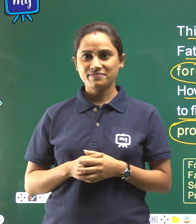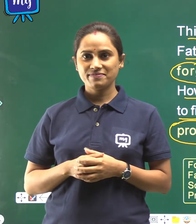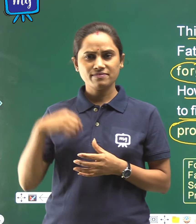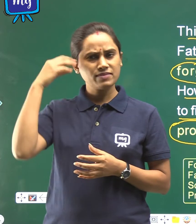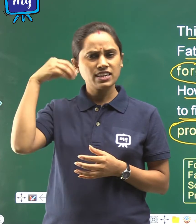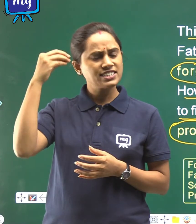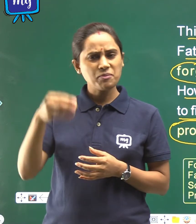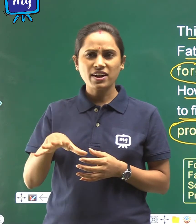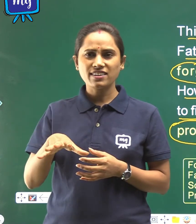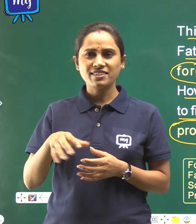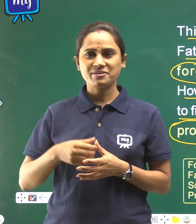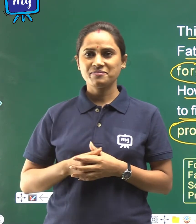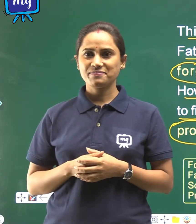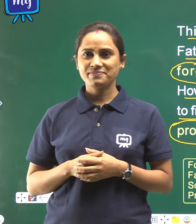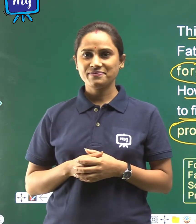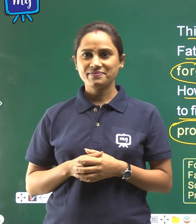क्षमा करना,